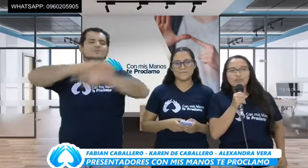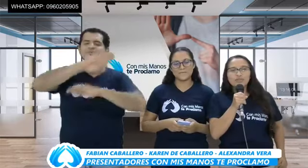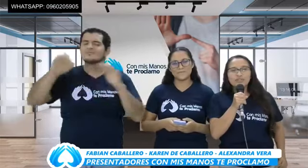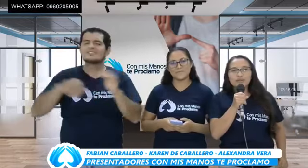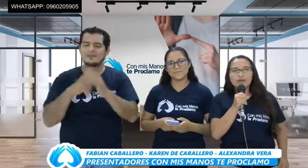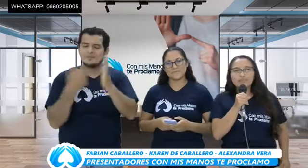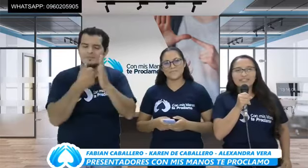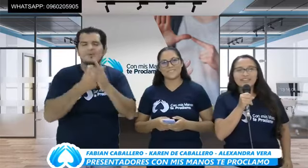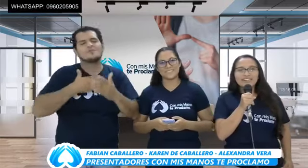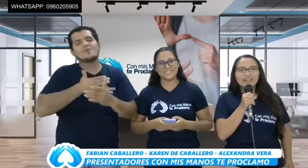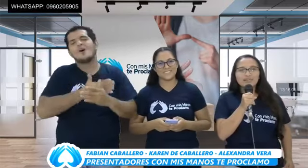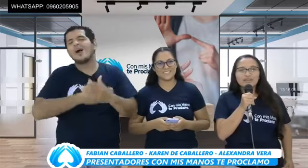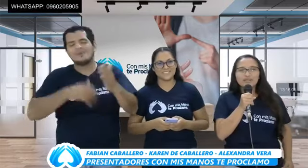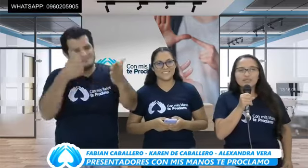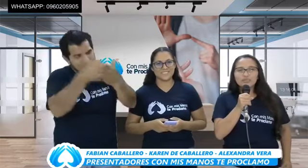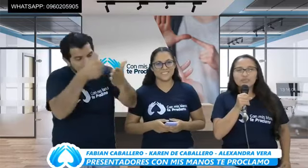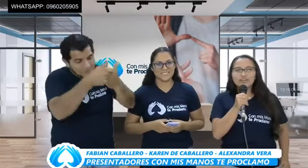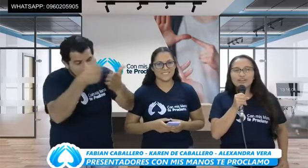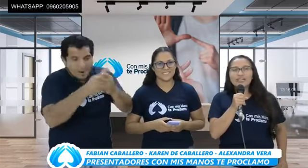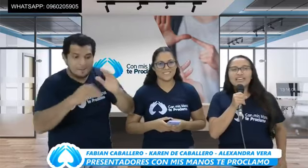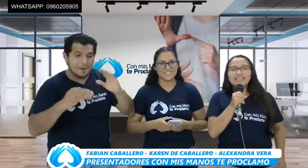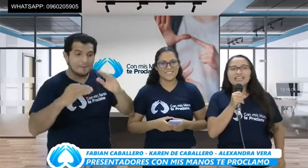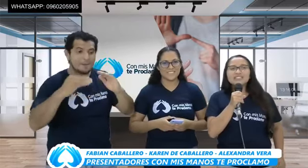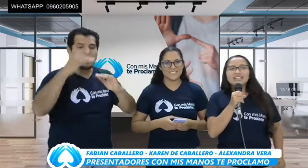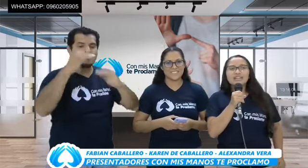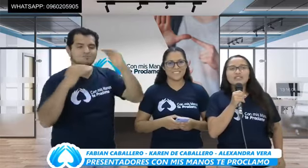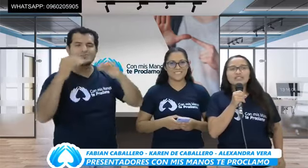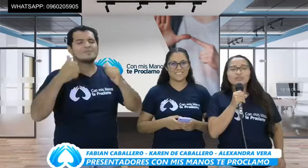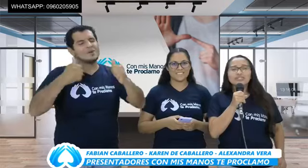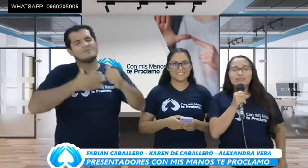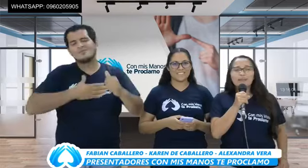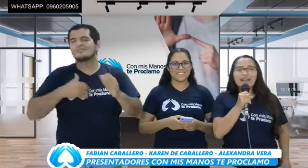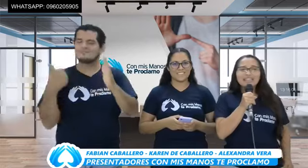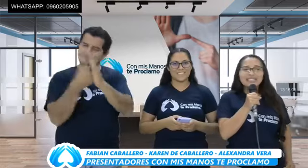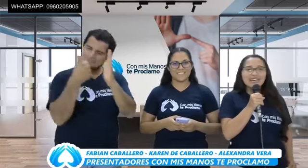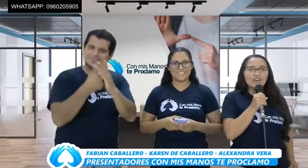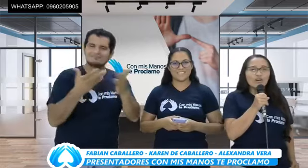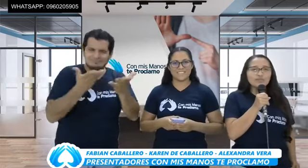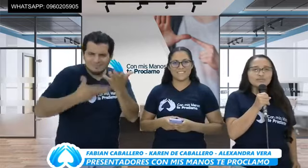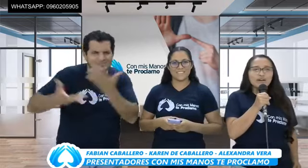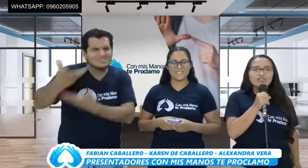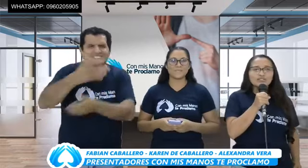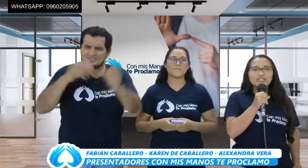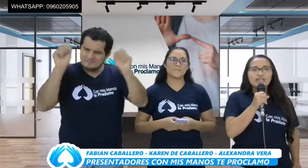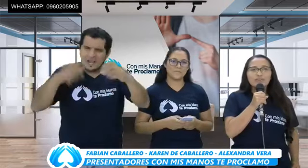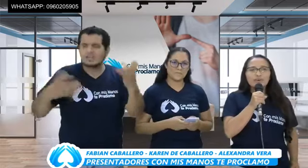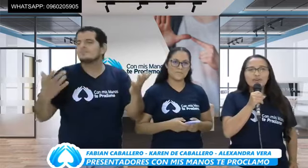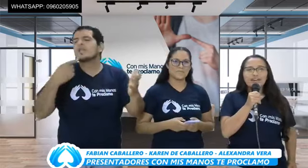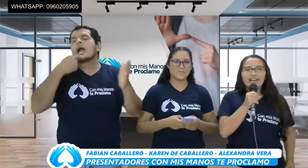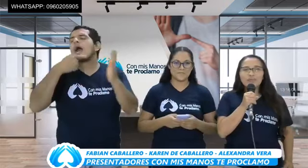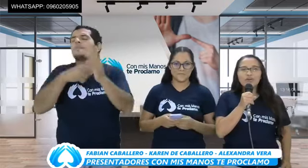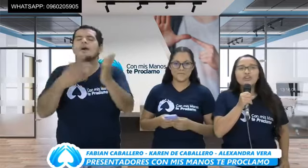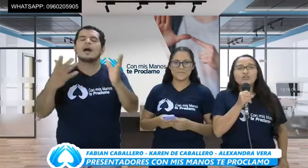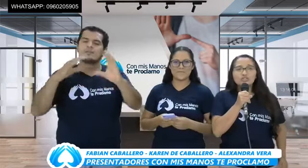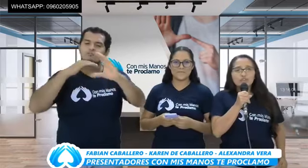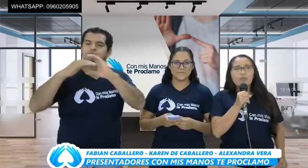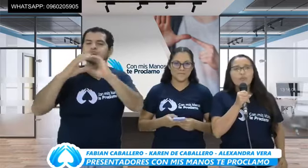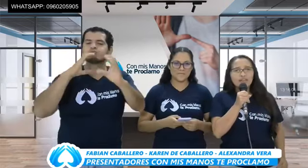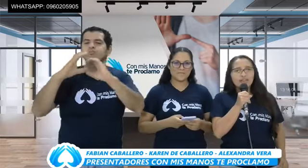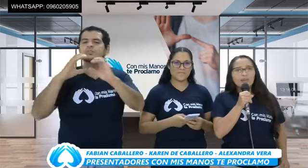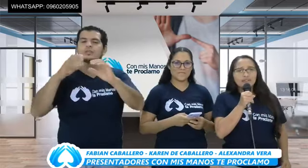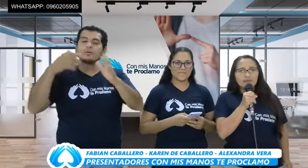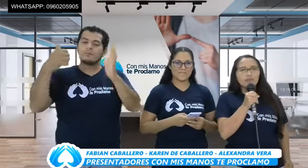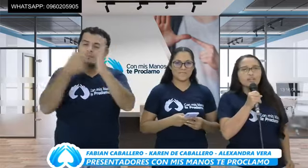también, bueno, tenemos en pantalla también el número. Y síganos en nuestra página, Con Mis Manos Te Proclamo. Y